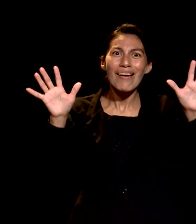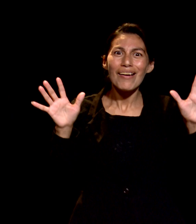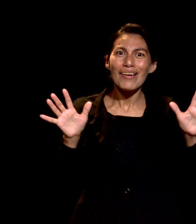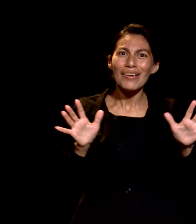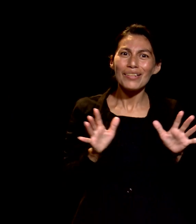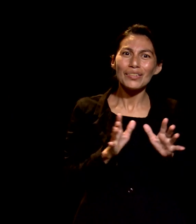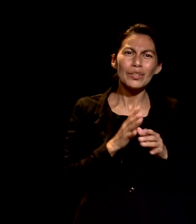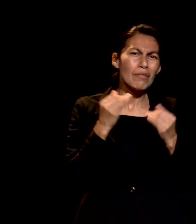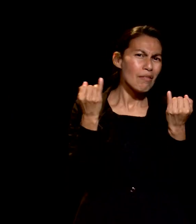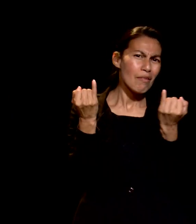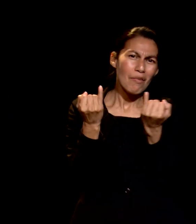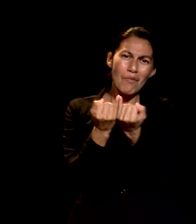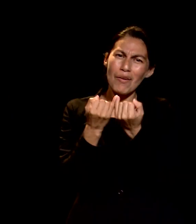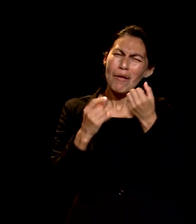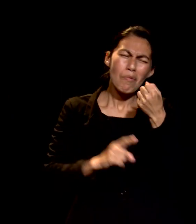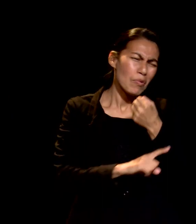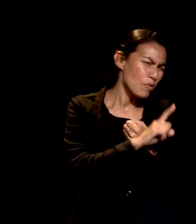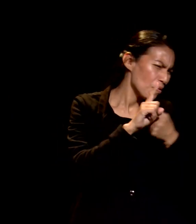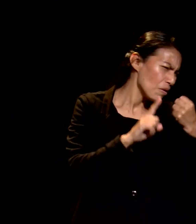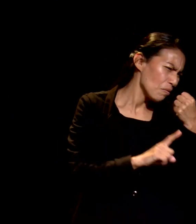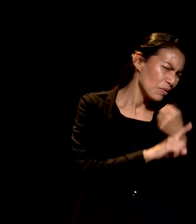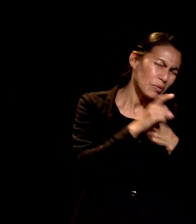sol saldrá